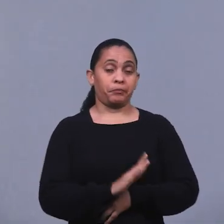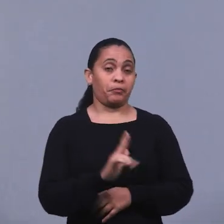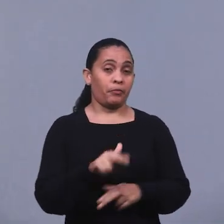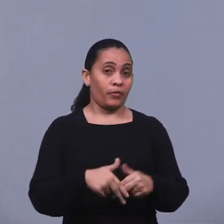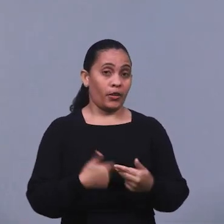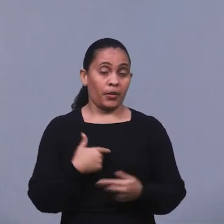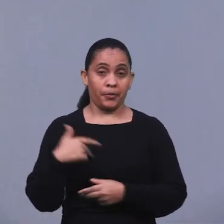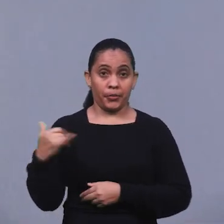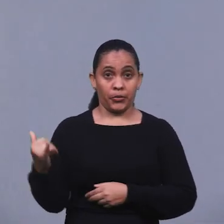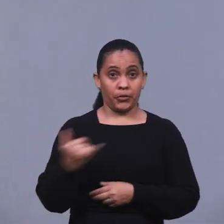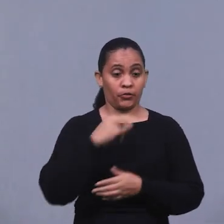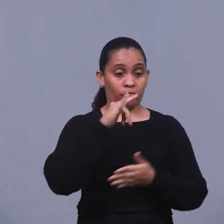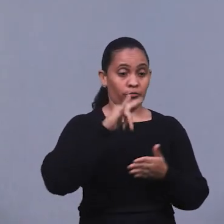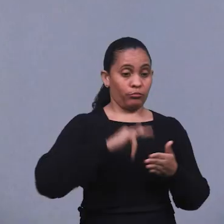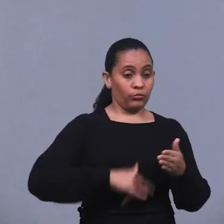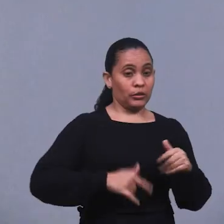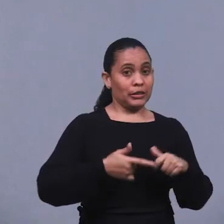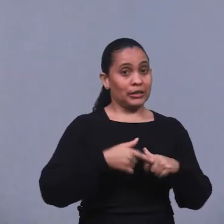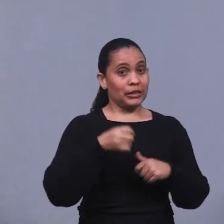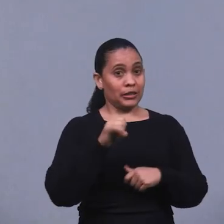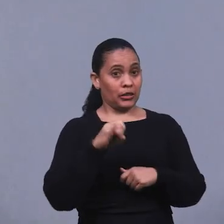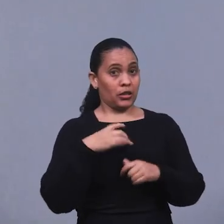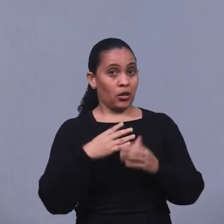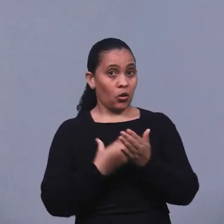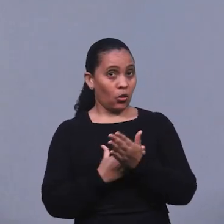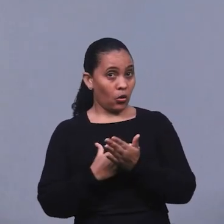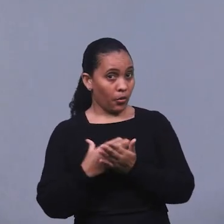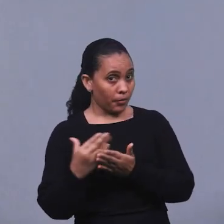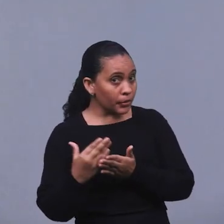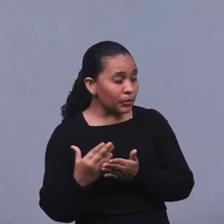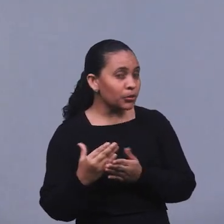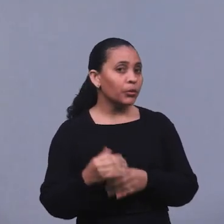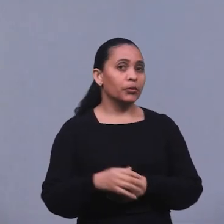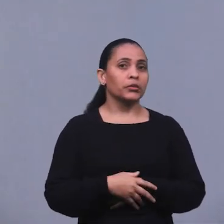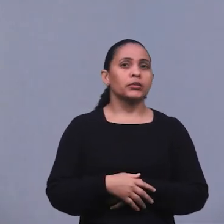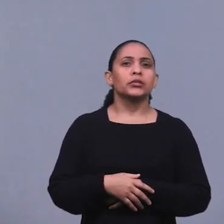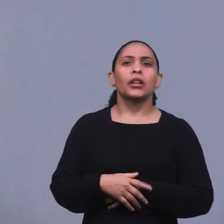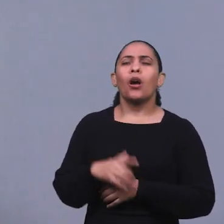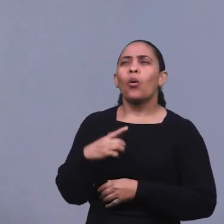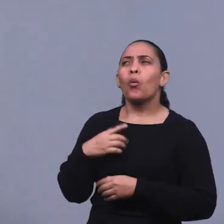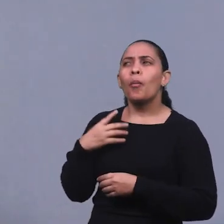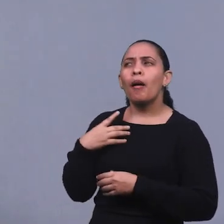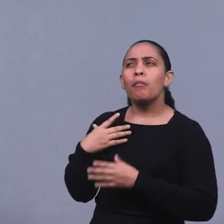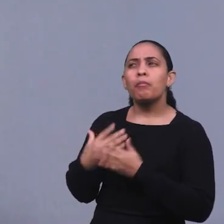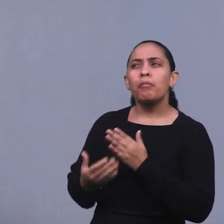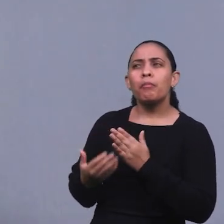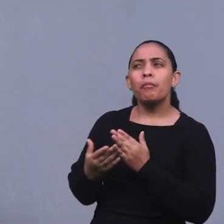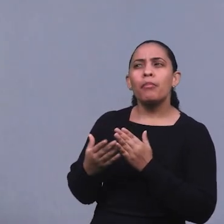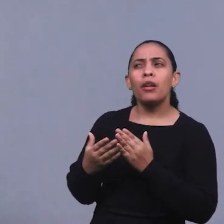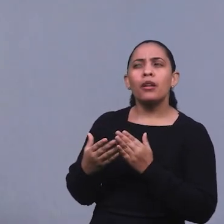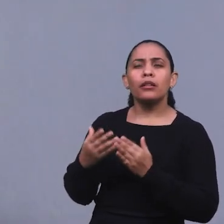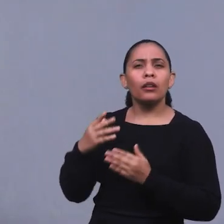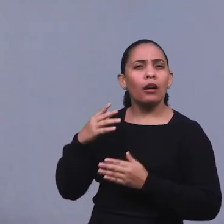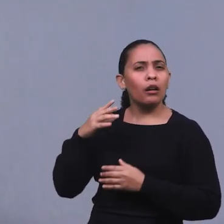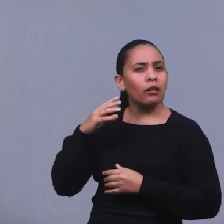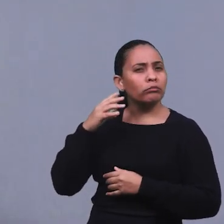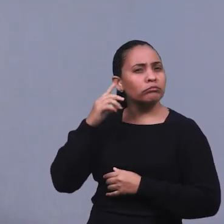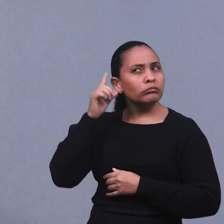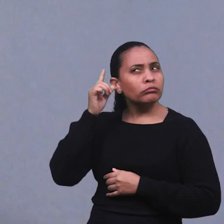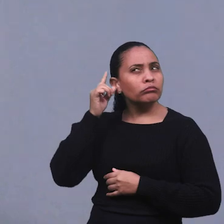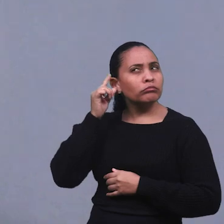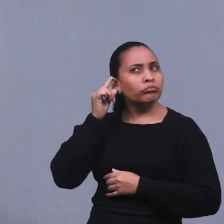gente está falando da documentação, se você começou com algum, né, tendo alguma perda auditiva ou até